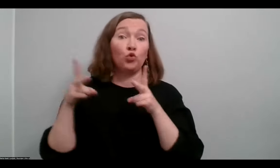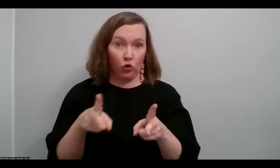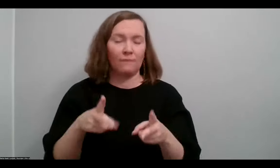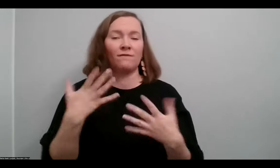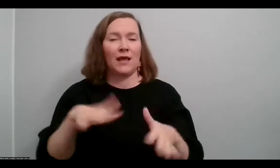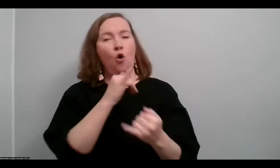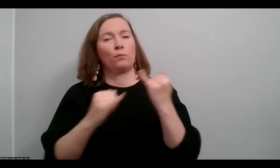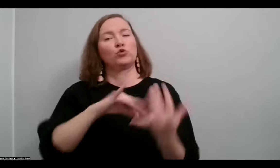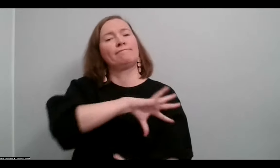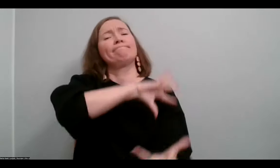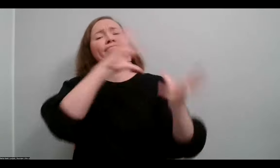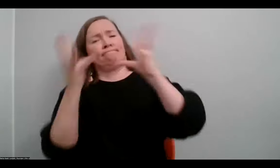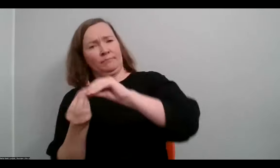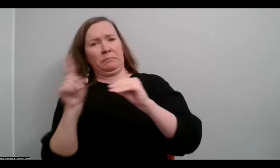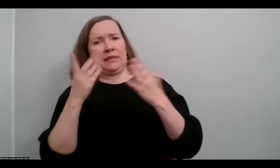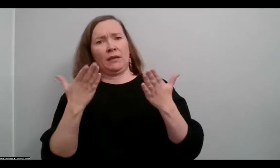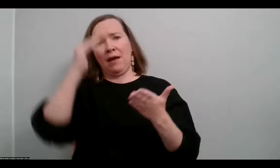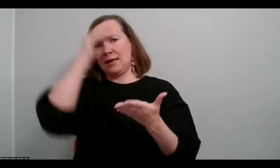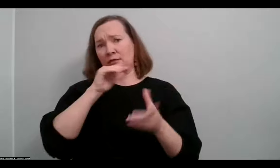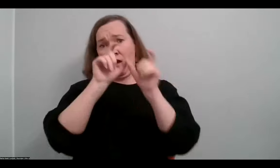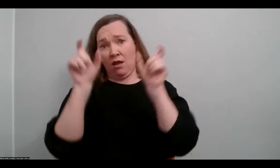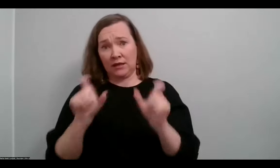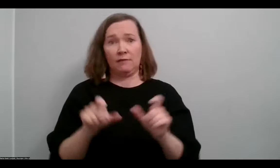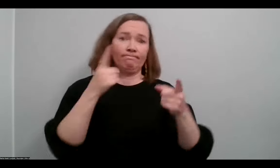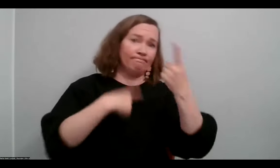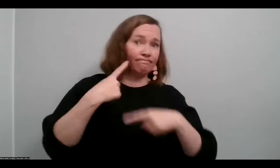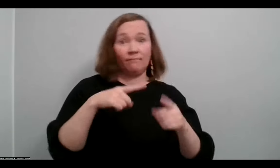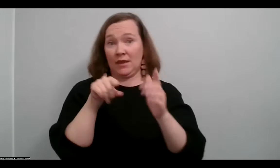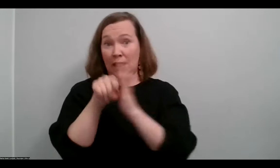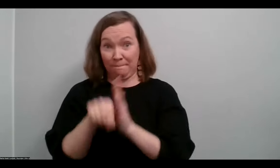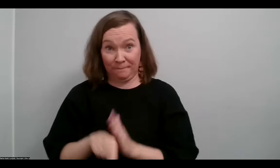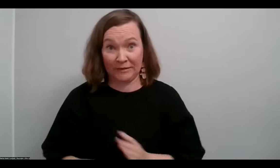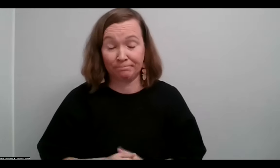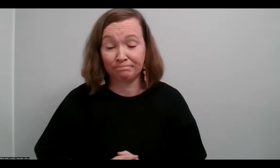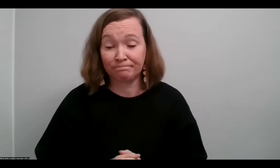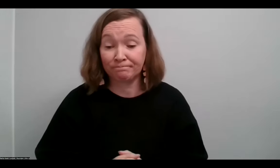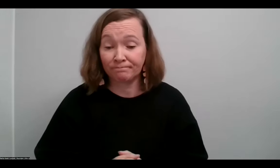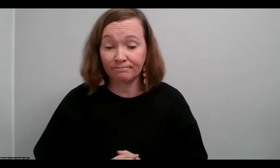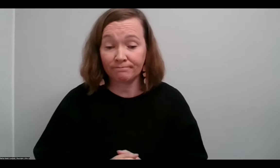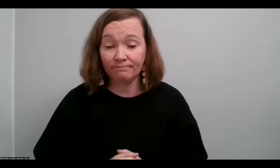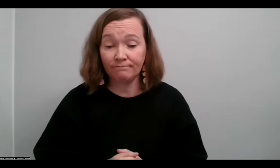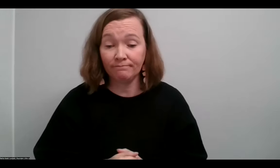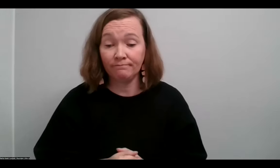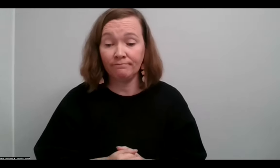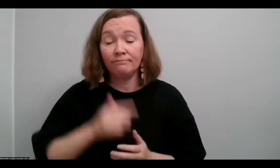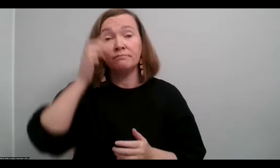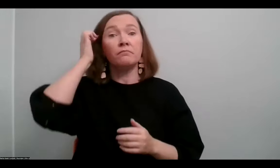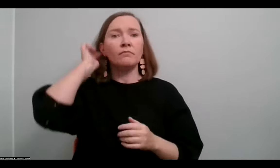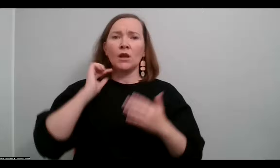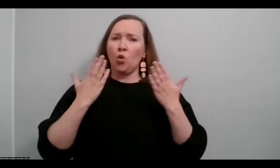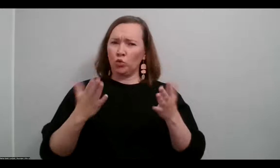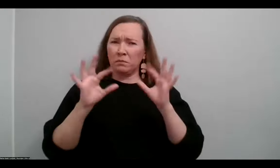yhteenveto, jonka pitää Kureliiton toiminnanjohtaja Markku Jokinen. Eli hän vetää yhteen tämän illan aiheet ja